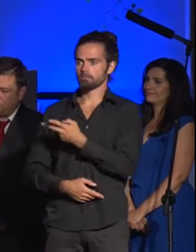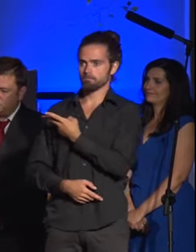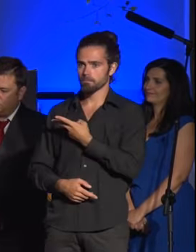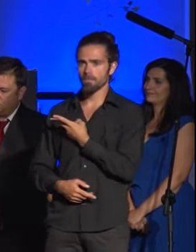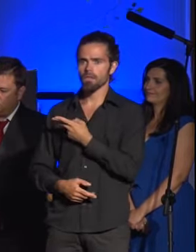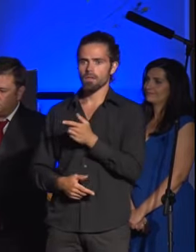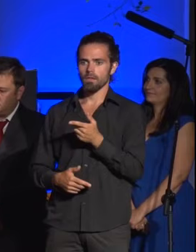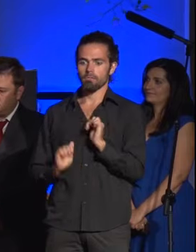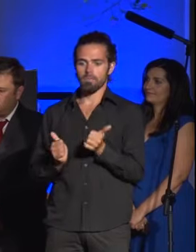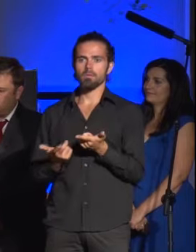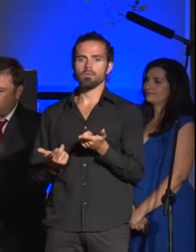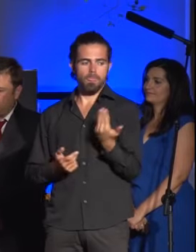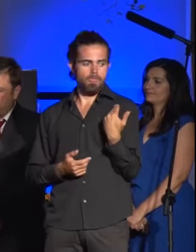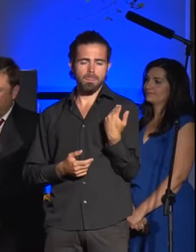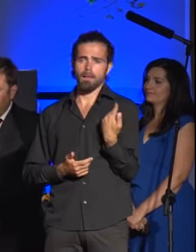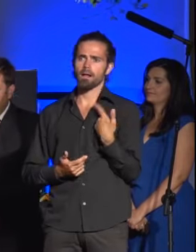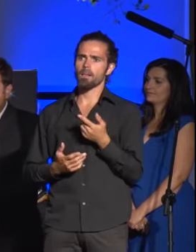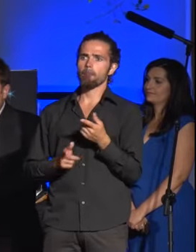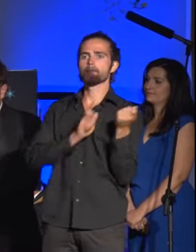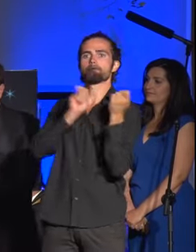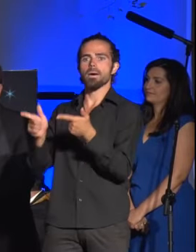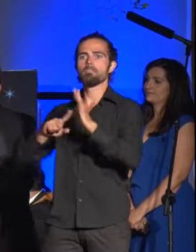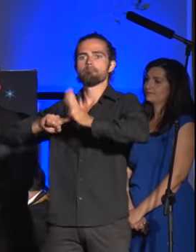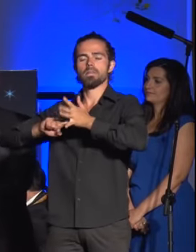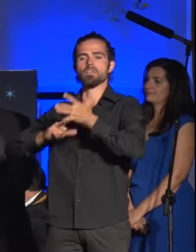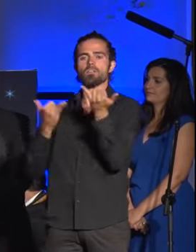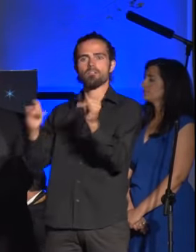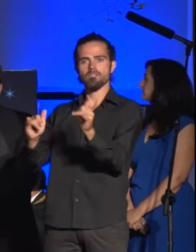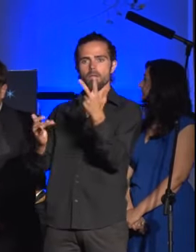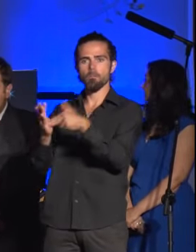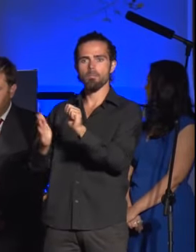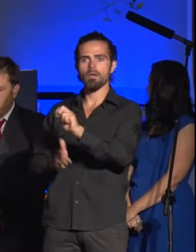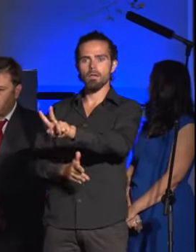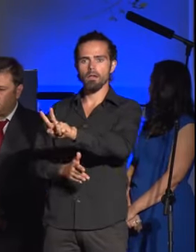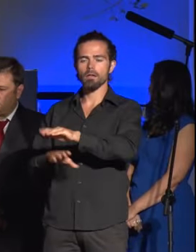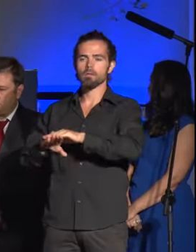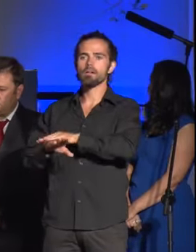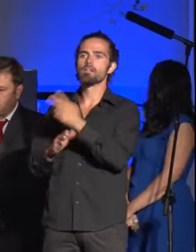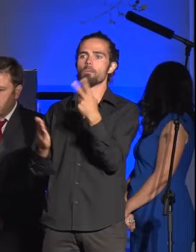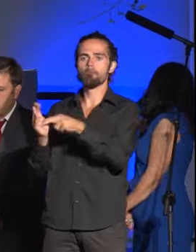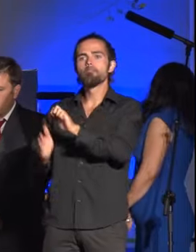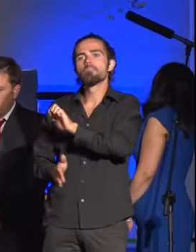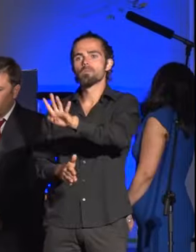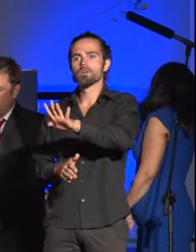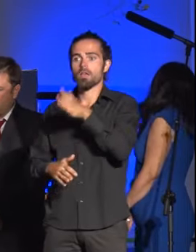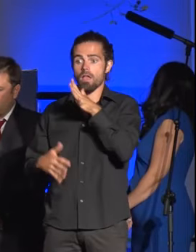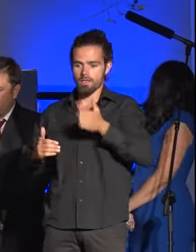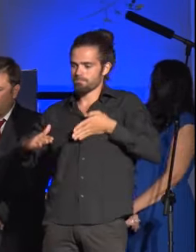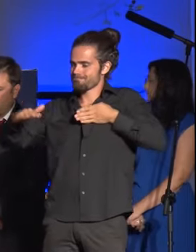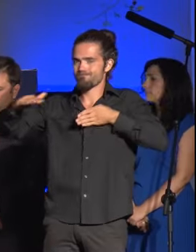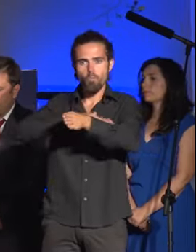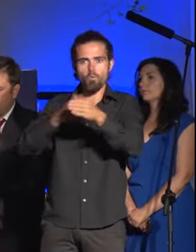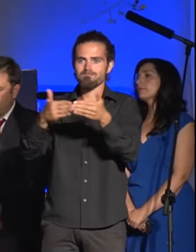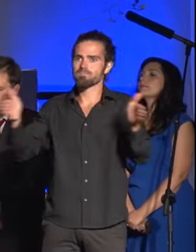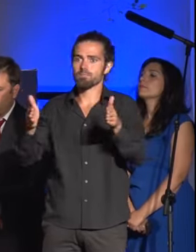acabamos de proceder a la programación de los manchegos de la feria. Con ello ya sí que nos introducimos de lleno en nuestra querida